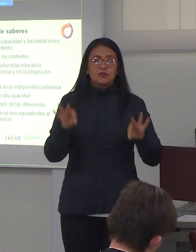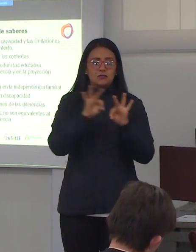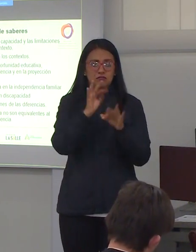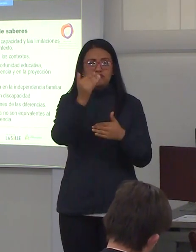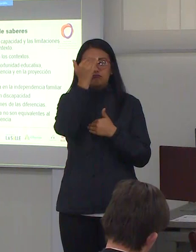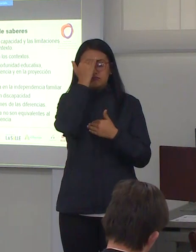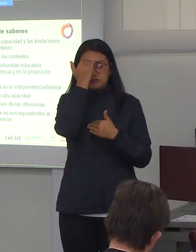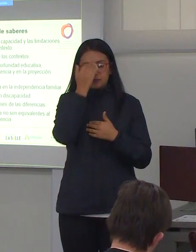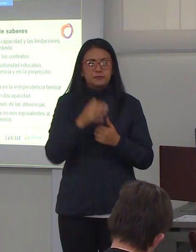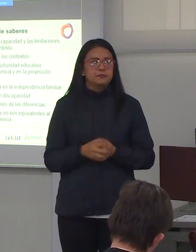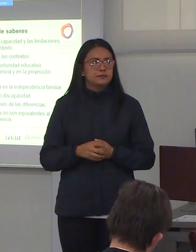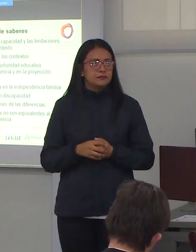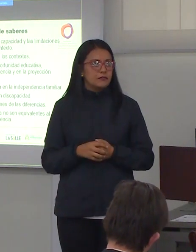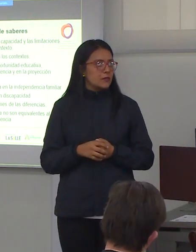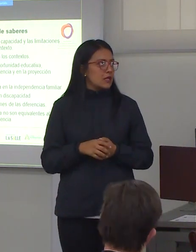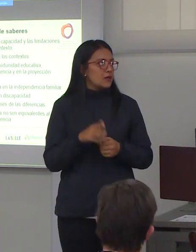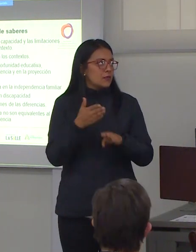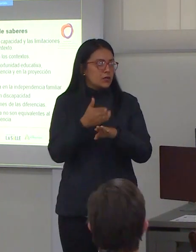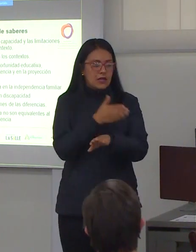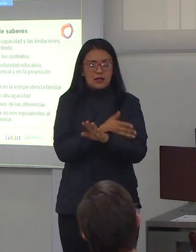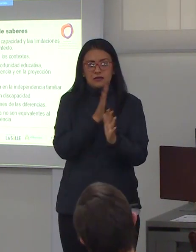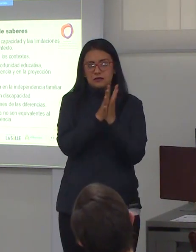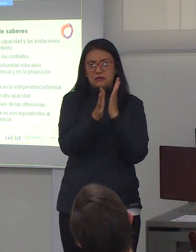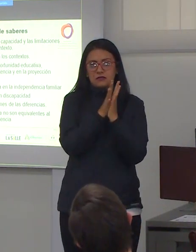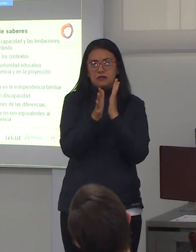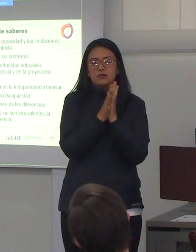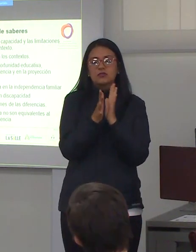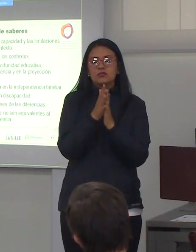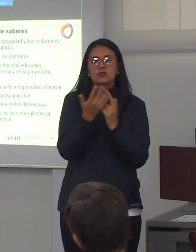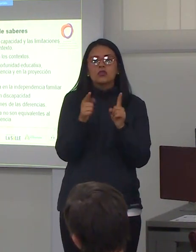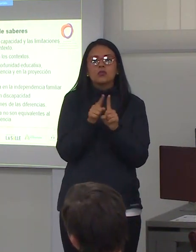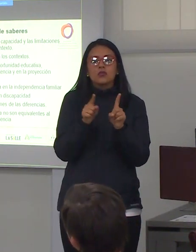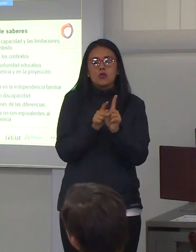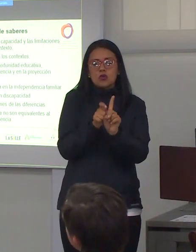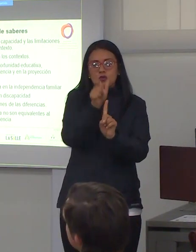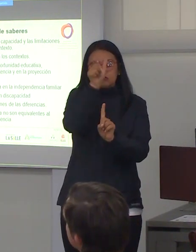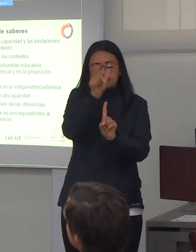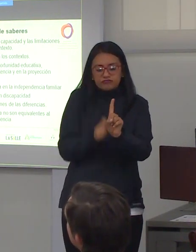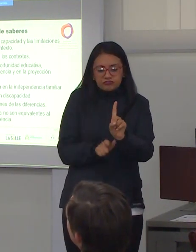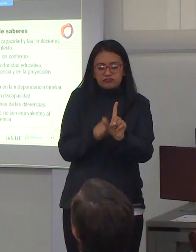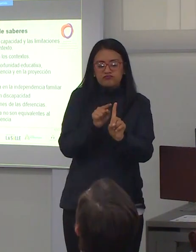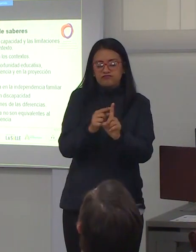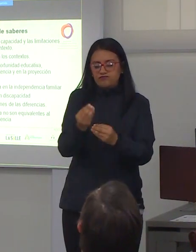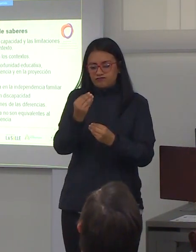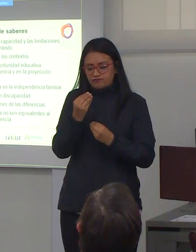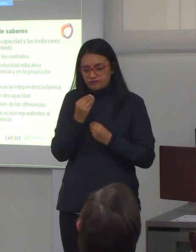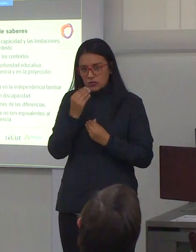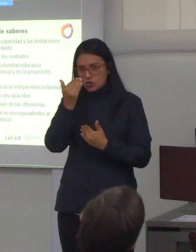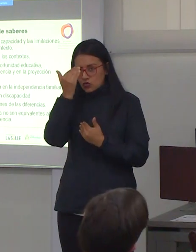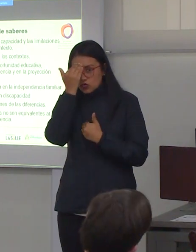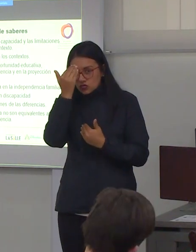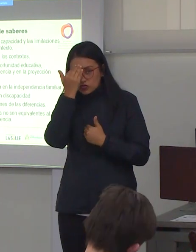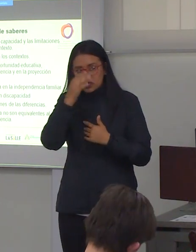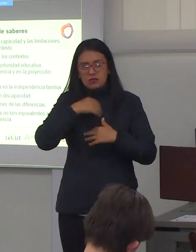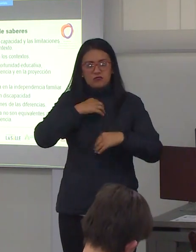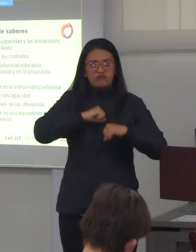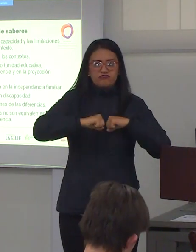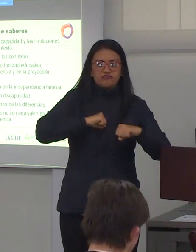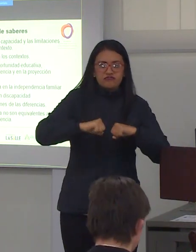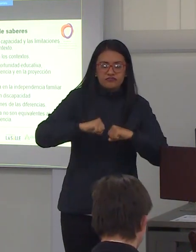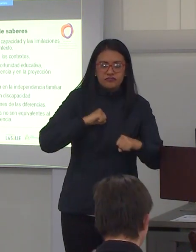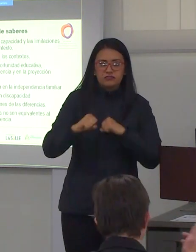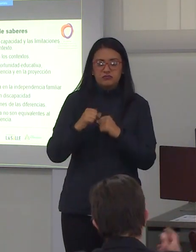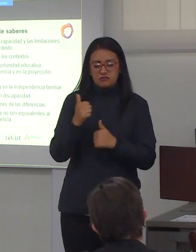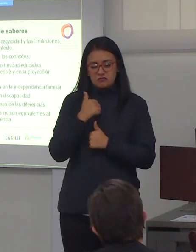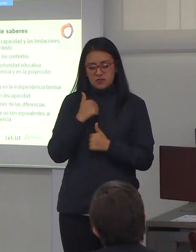porque entonces lo que nos está diciendo es que es un sujeto consciente un sujeto activo un sujeto